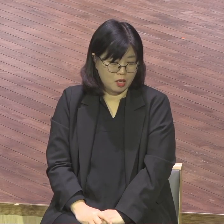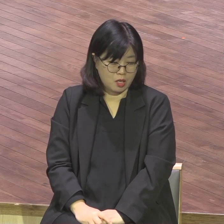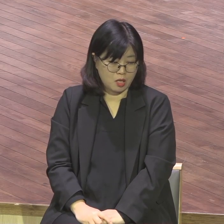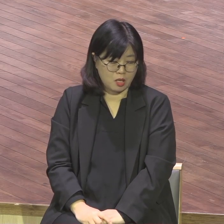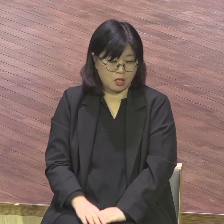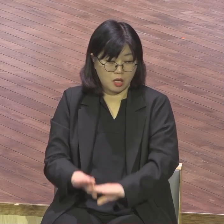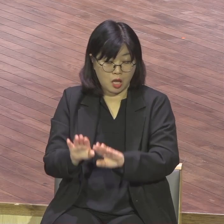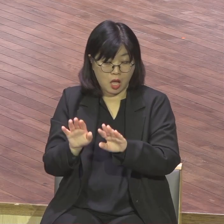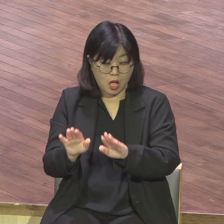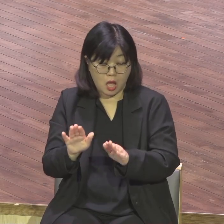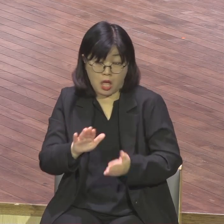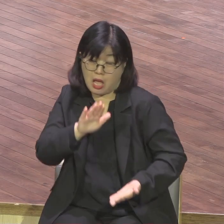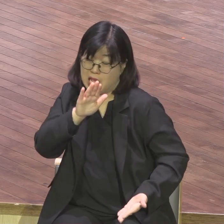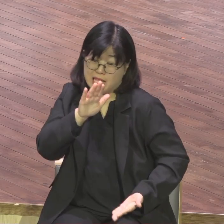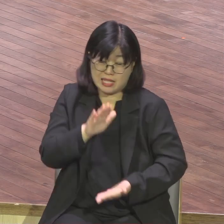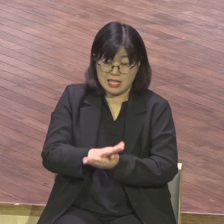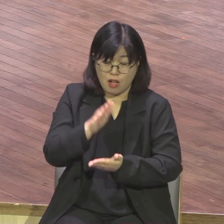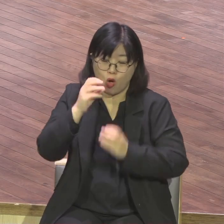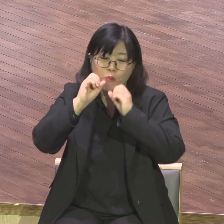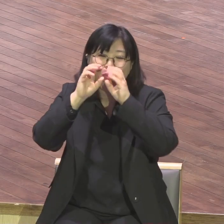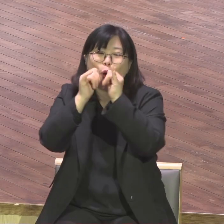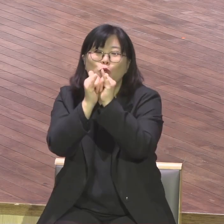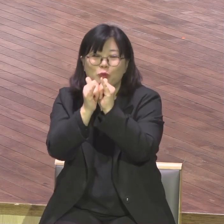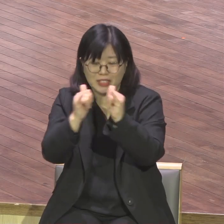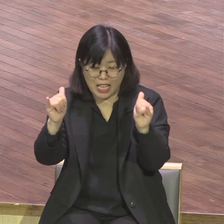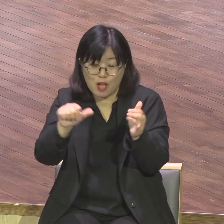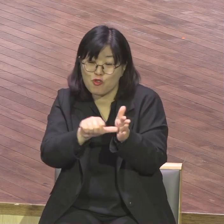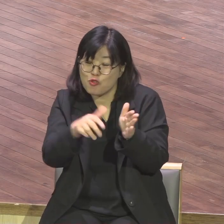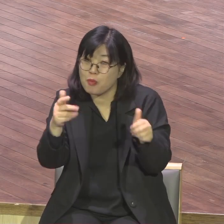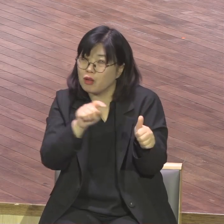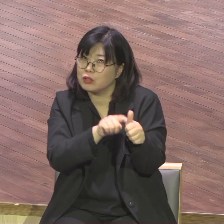열정적 복음 전도자였습니다.